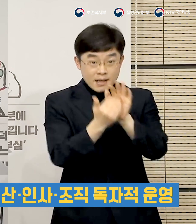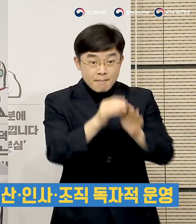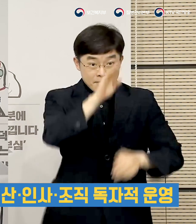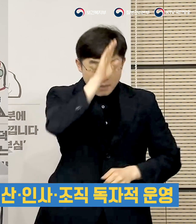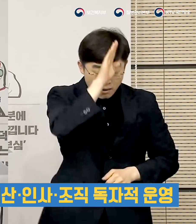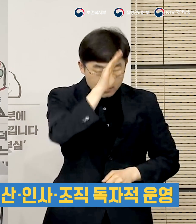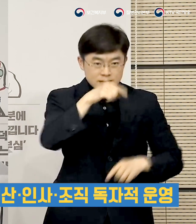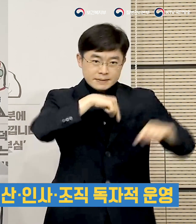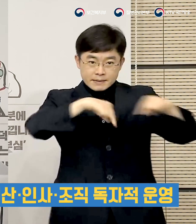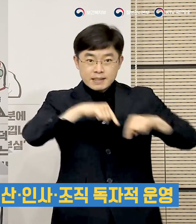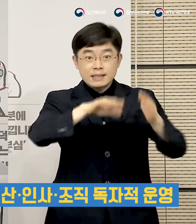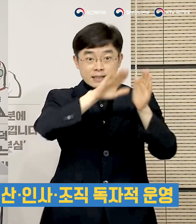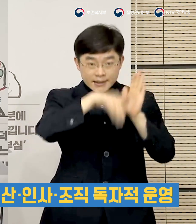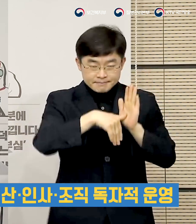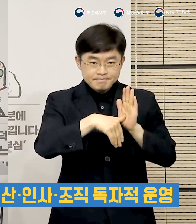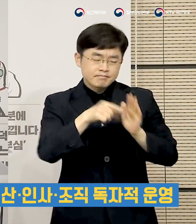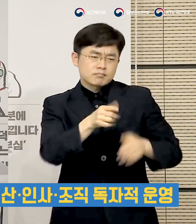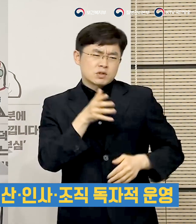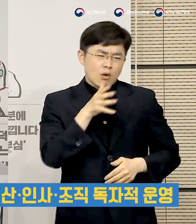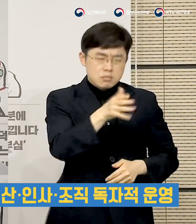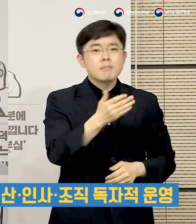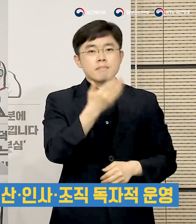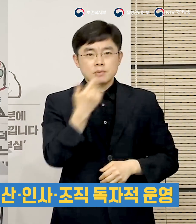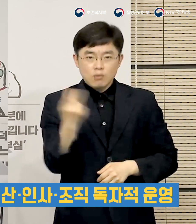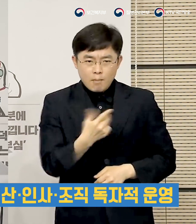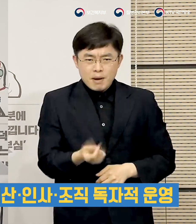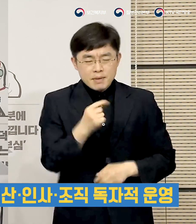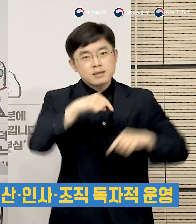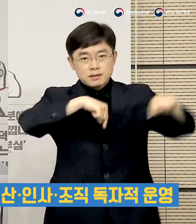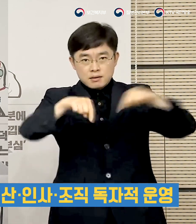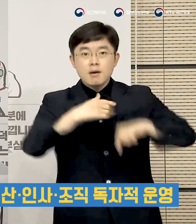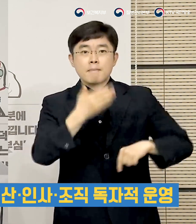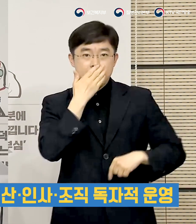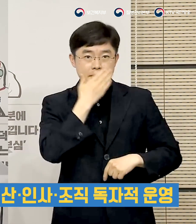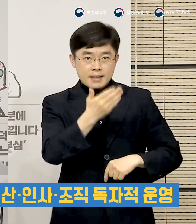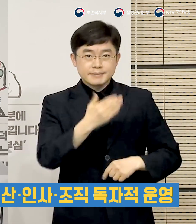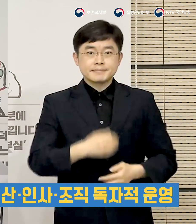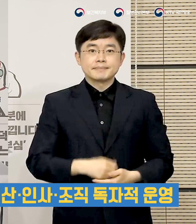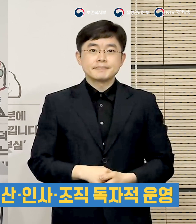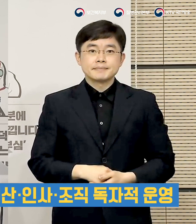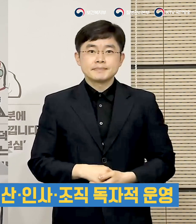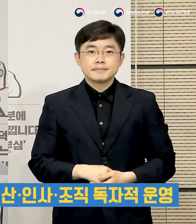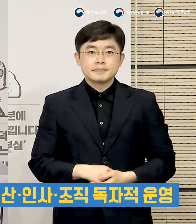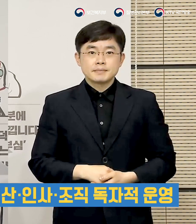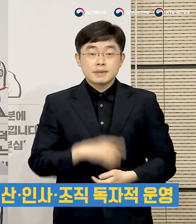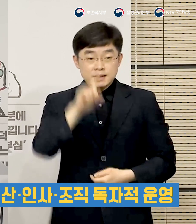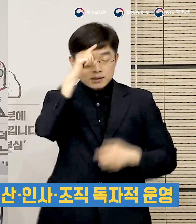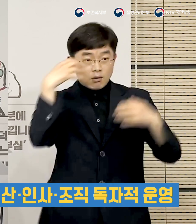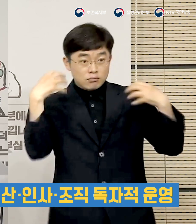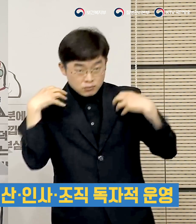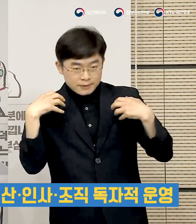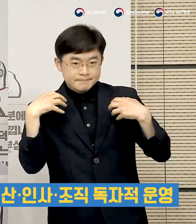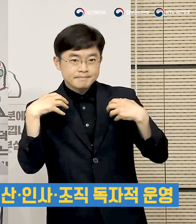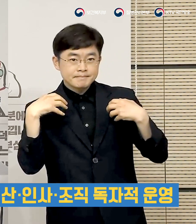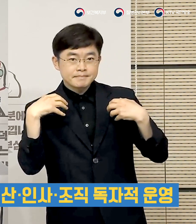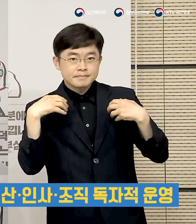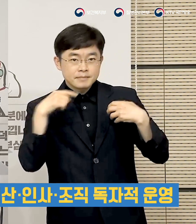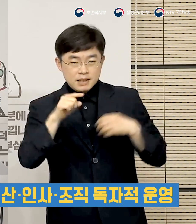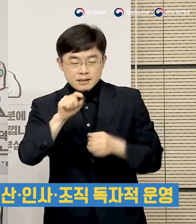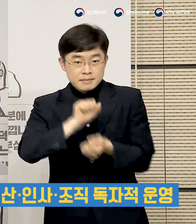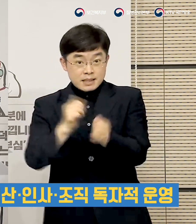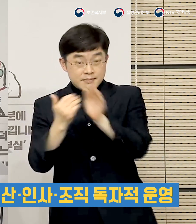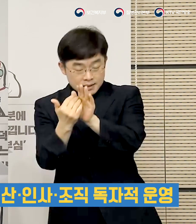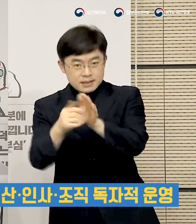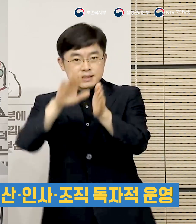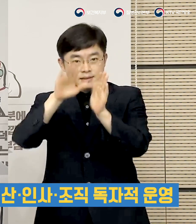정책 결정의 전문성과 독립성이 향상되고 신속한 의사결정 체계를 갖추게 되어 정부의 감염병 대응 역량이